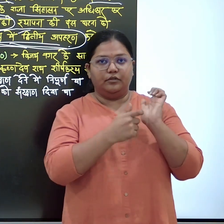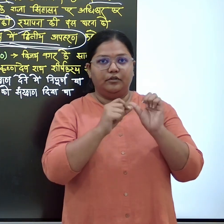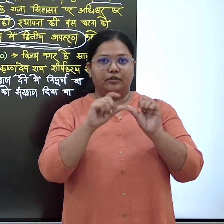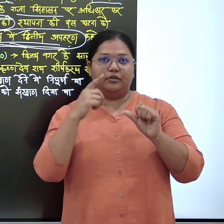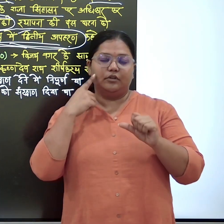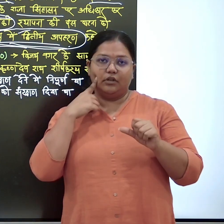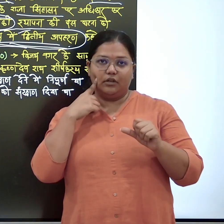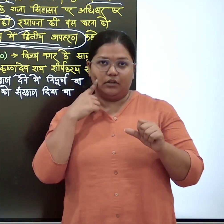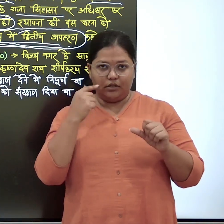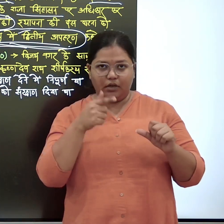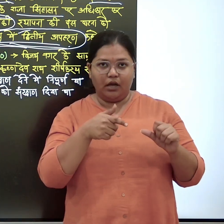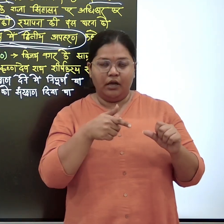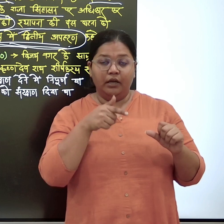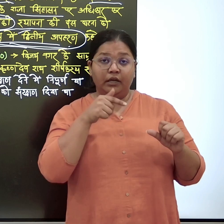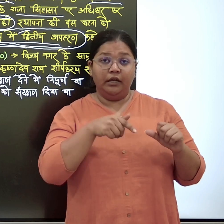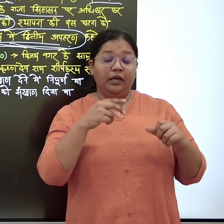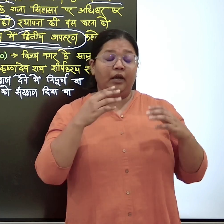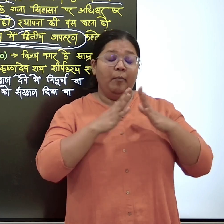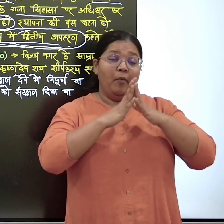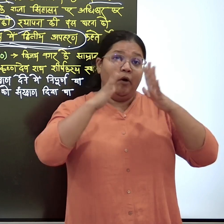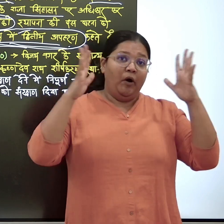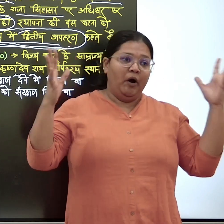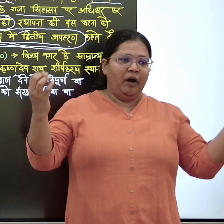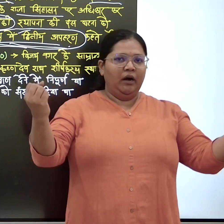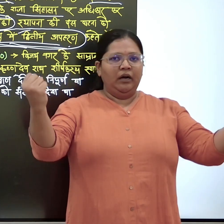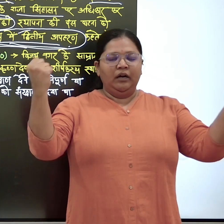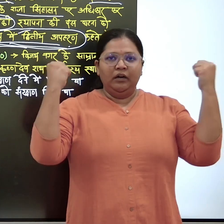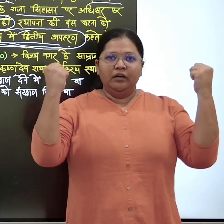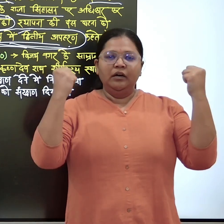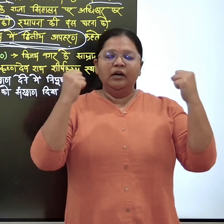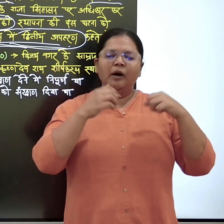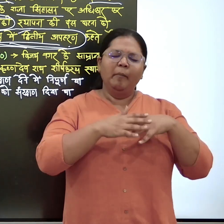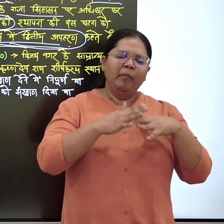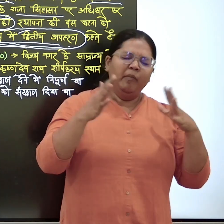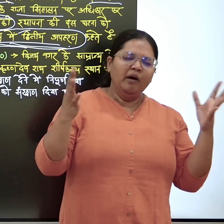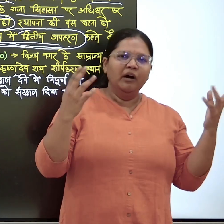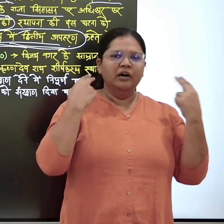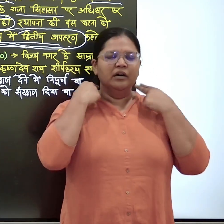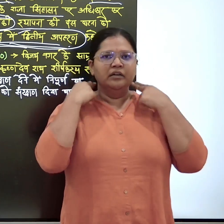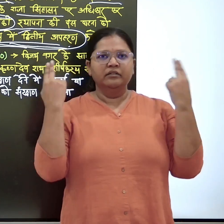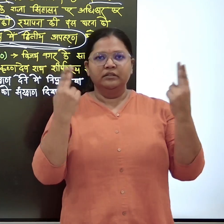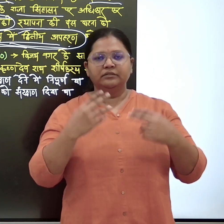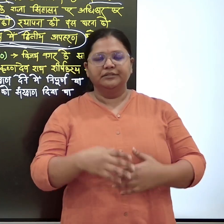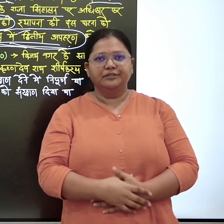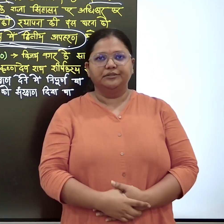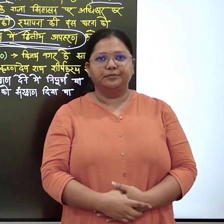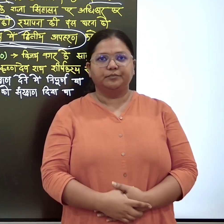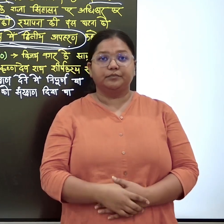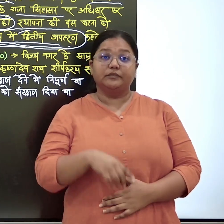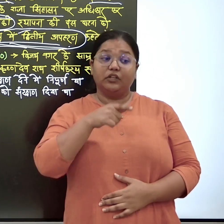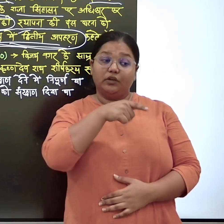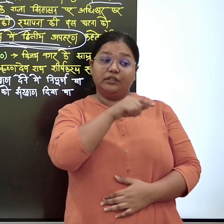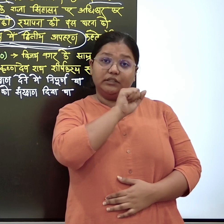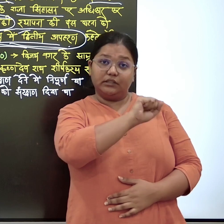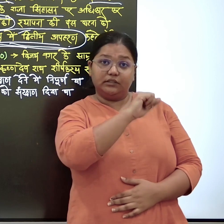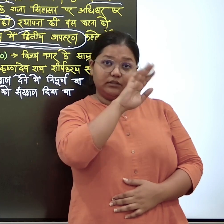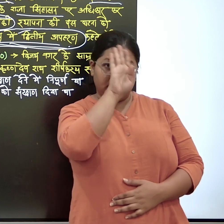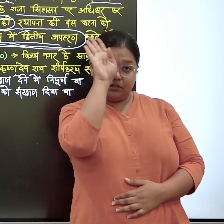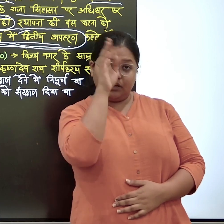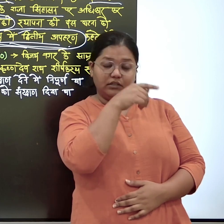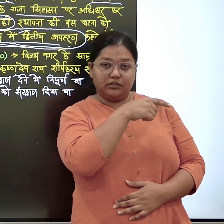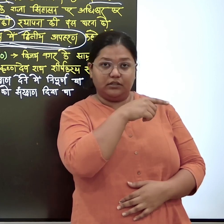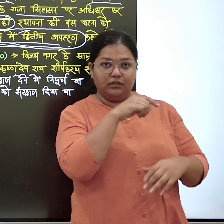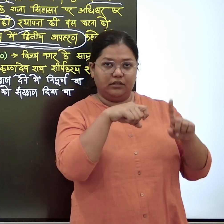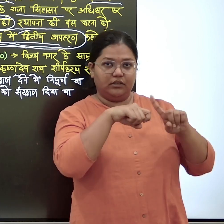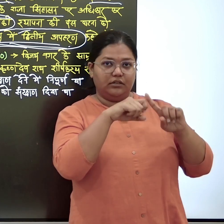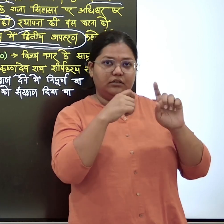इसको लिखते रहना, ठीक। इन्होंने कला को भी संरक्षण दिया, ठीक, कलाओं का भी संरक्षण दिया।